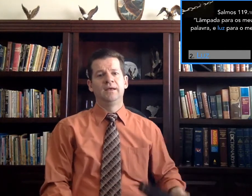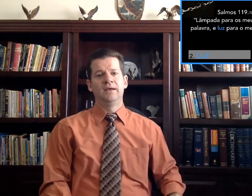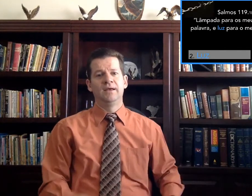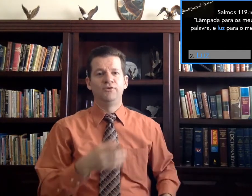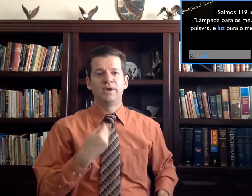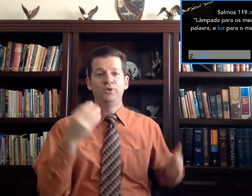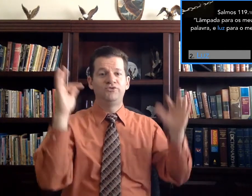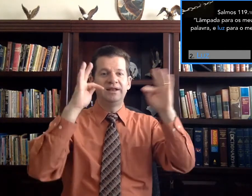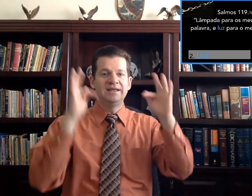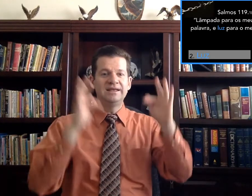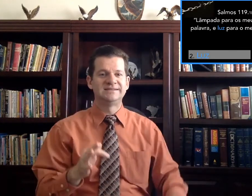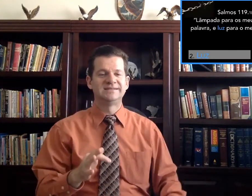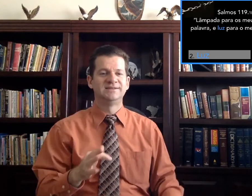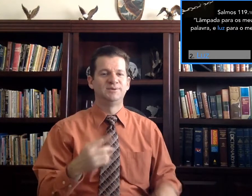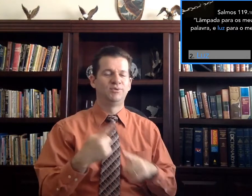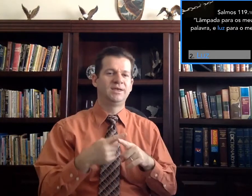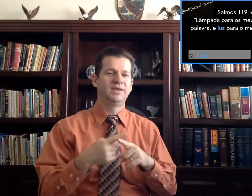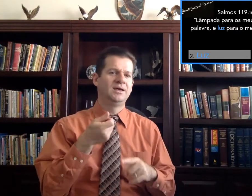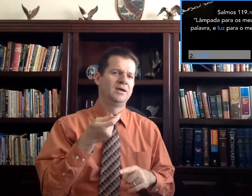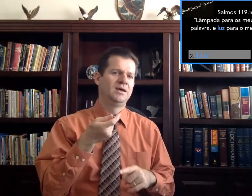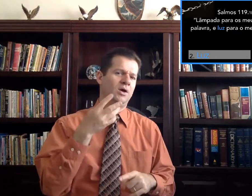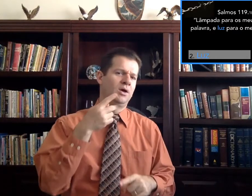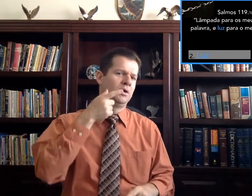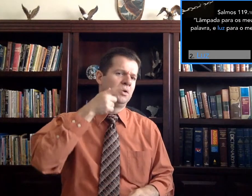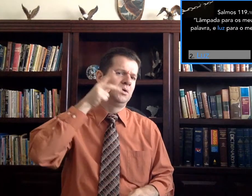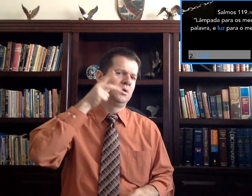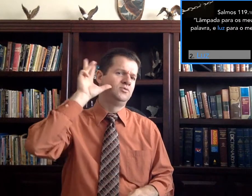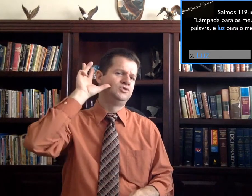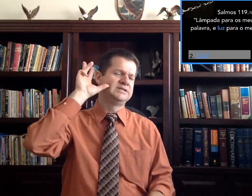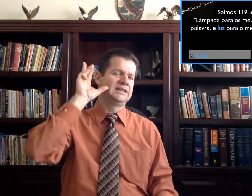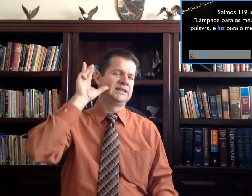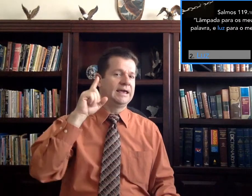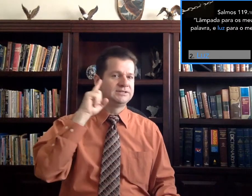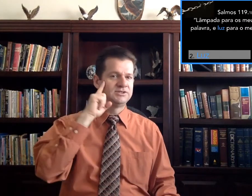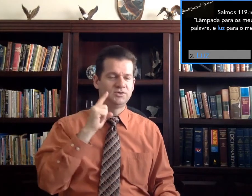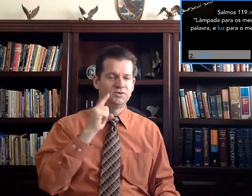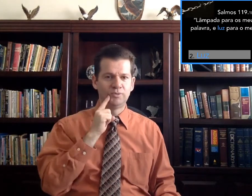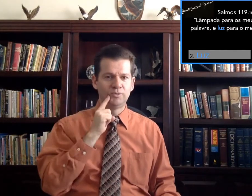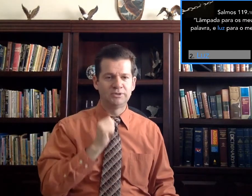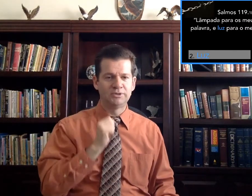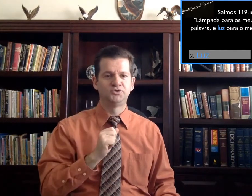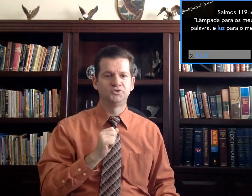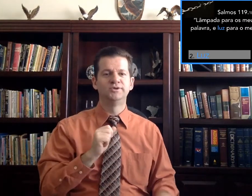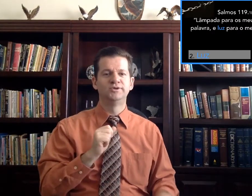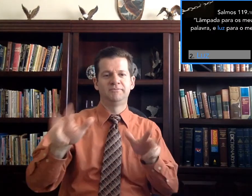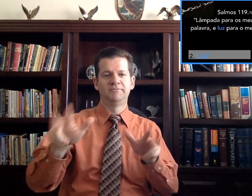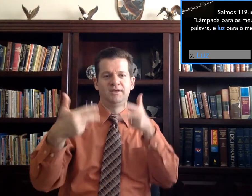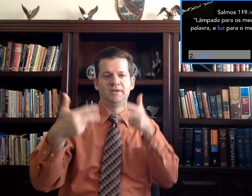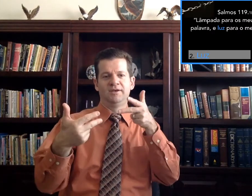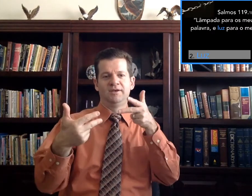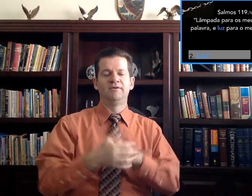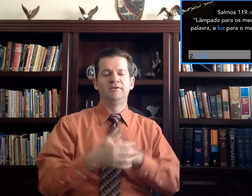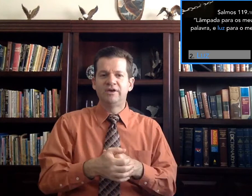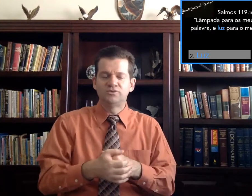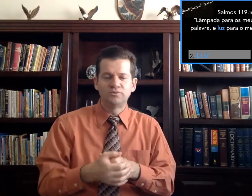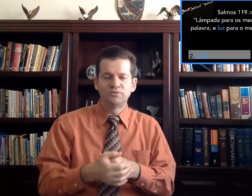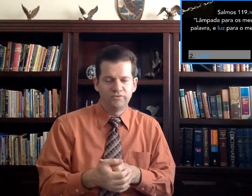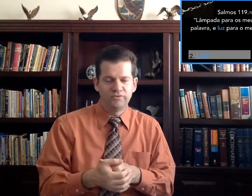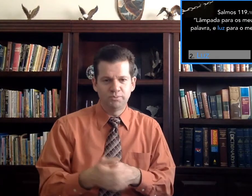Eu fiquei muito feliz porque uns dias atrás uma pessoa surda fez um vídeo para